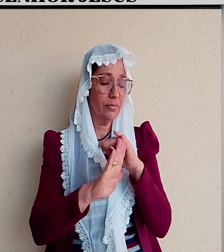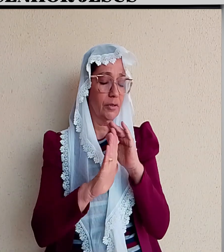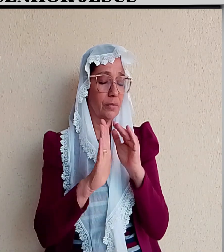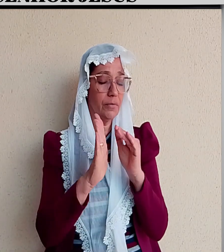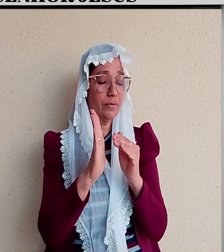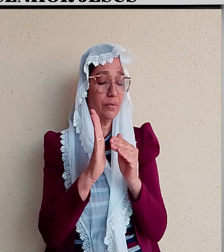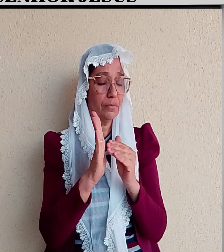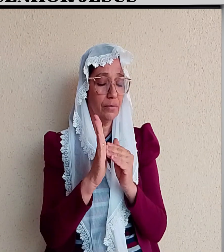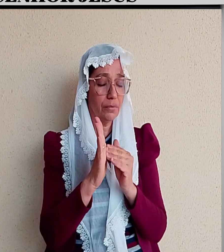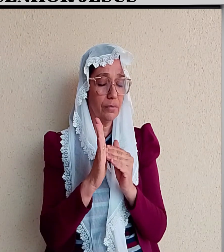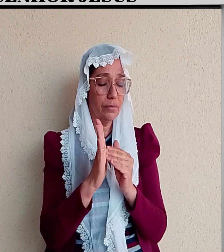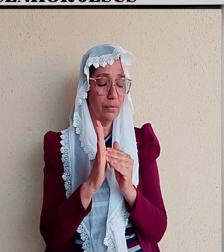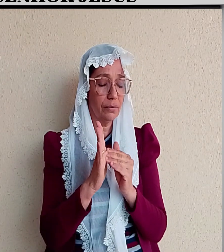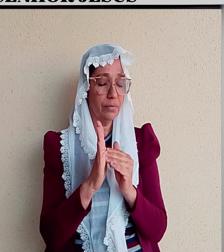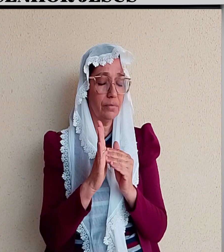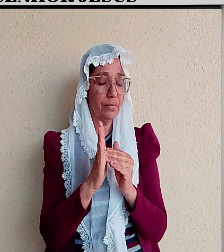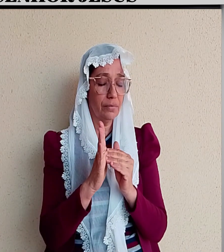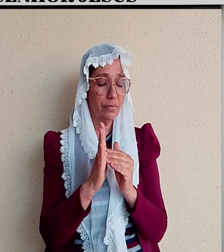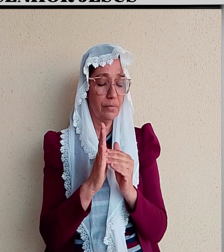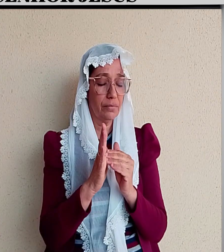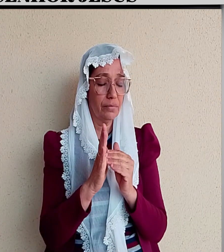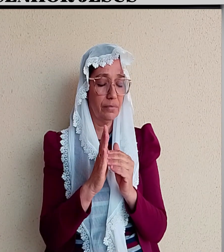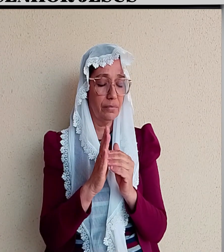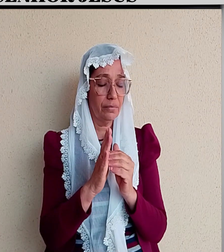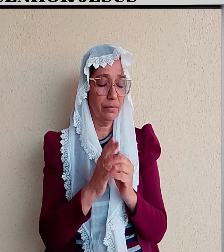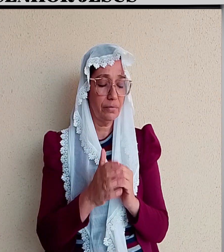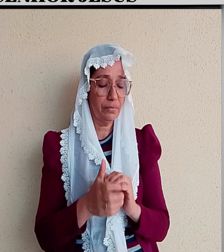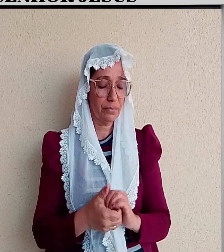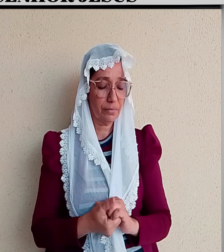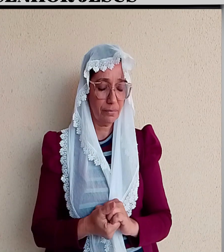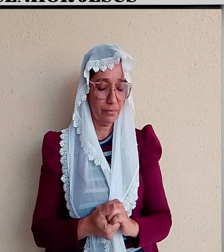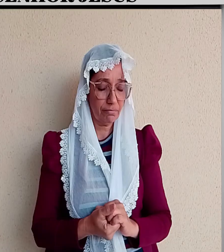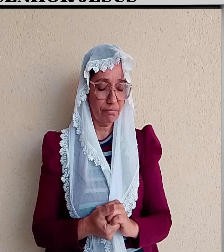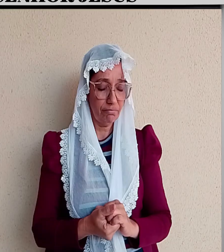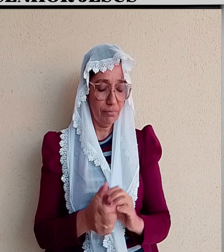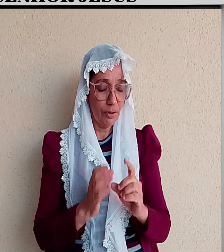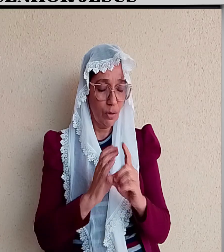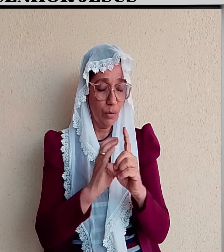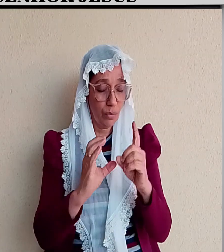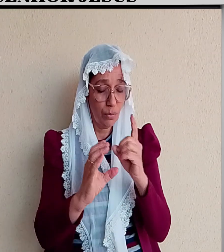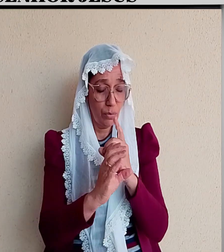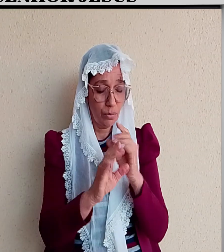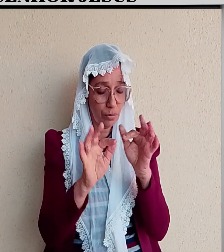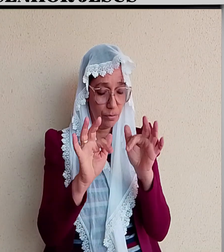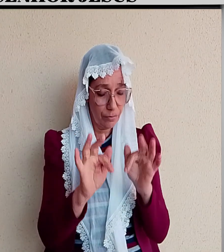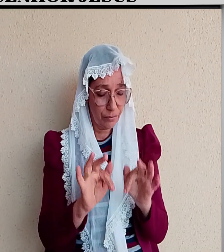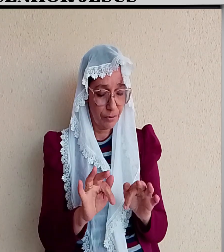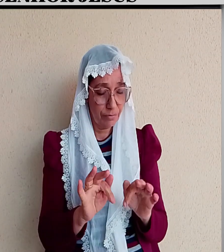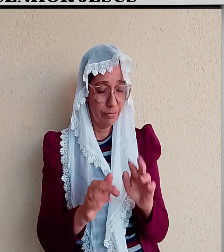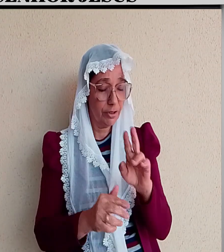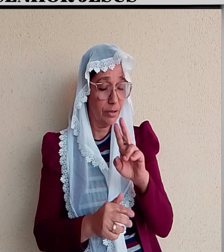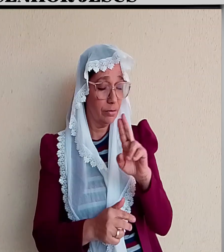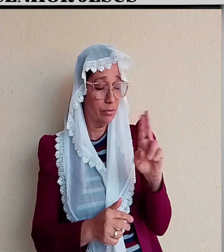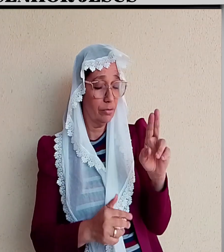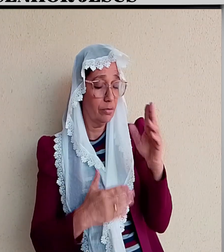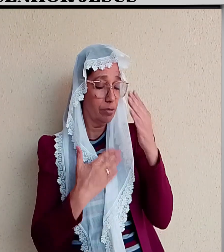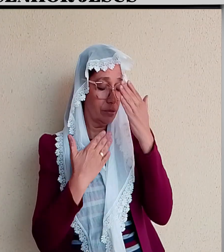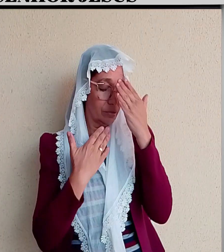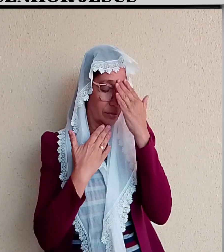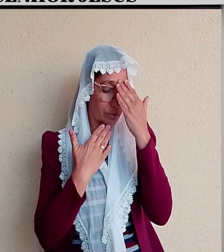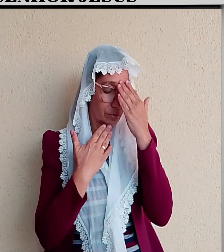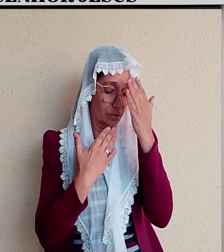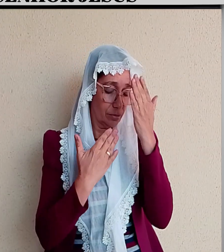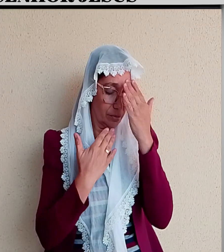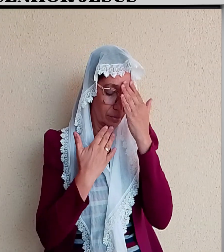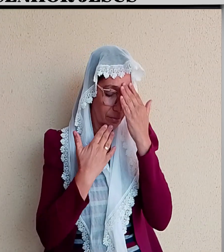nome. Aleluia. E que vai ser encerrado em Seu nome, Pai glorioso. Damos graças a Ti por tudo e estaremos aqui ansiosos para